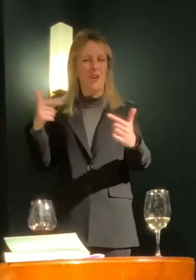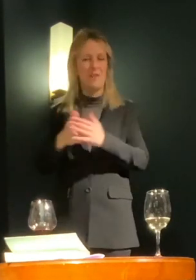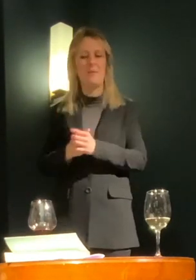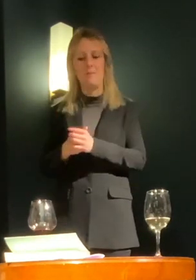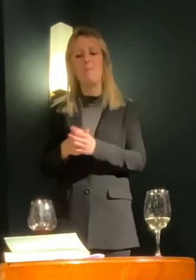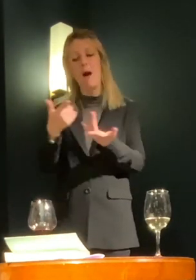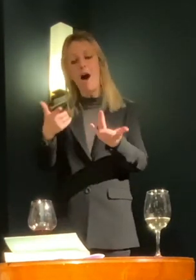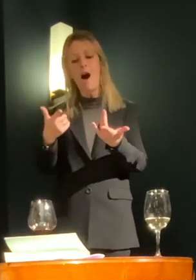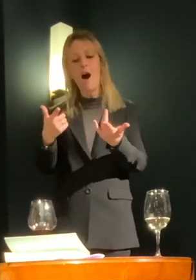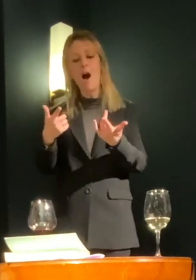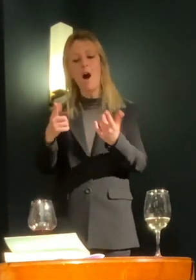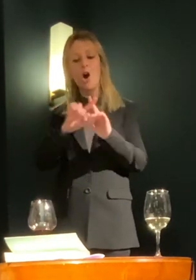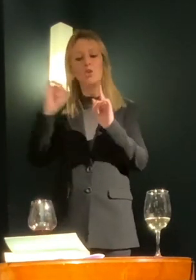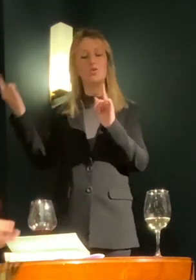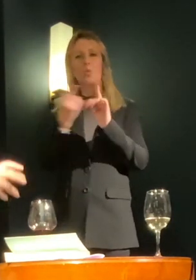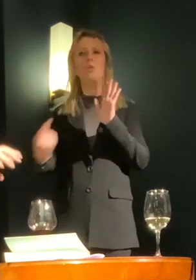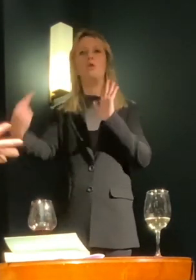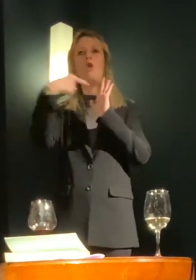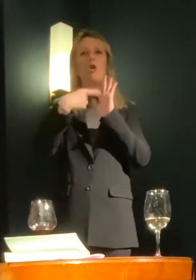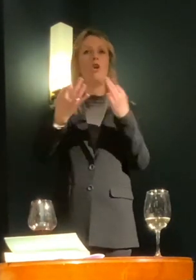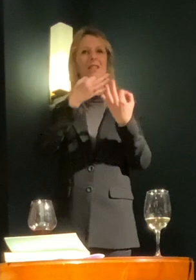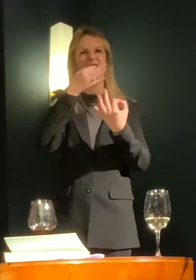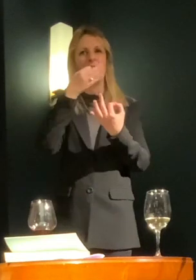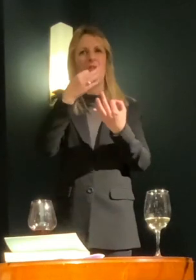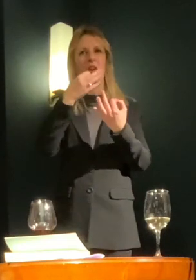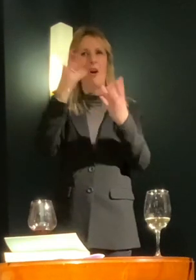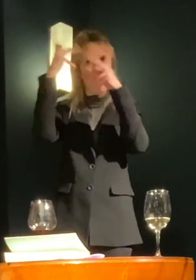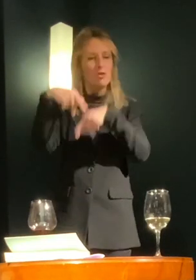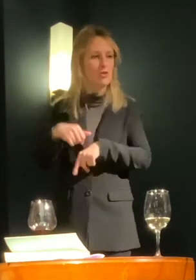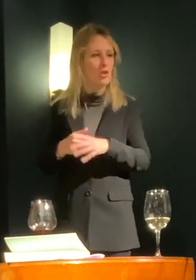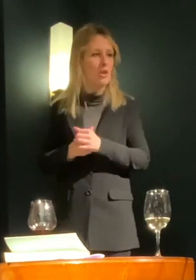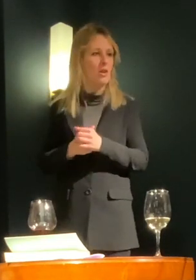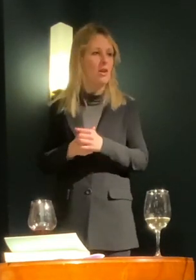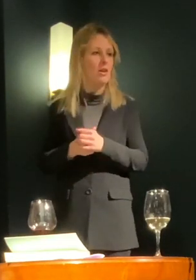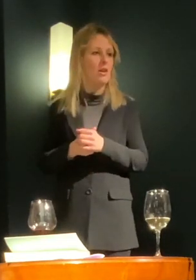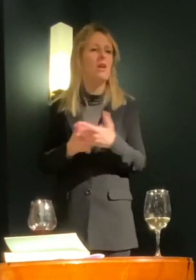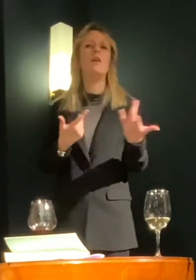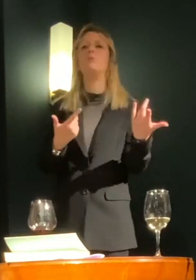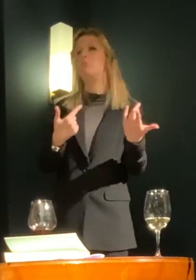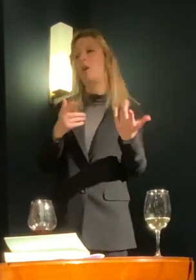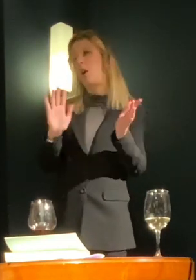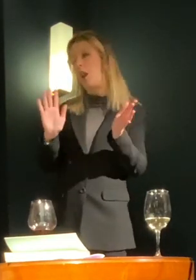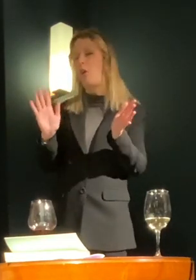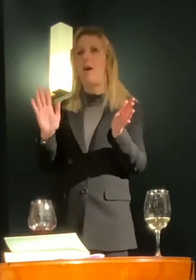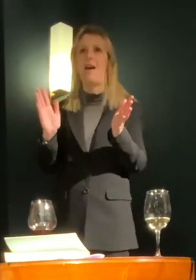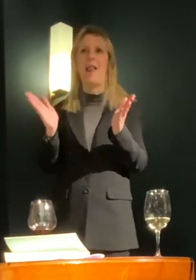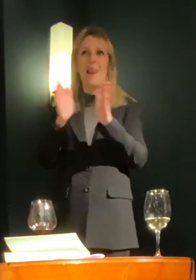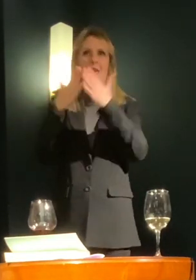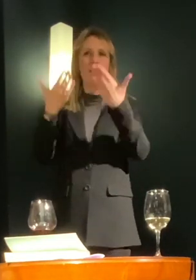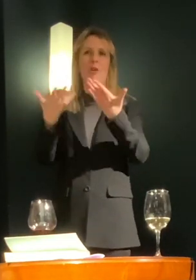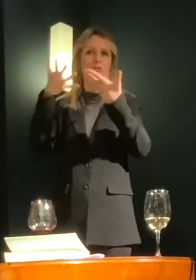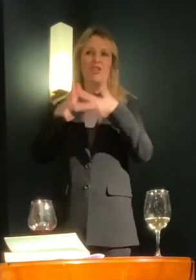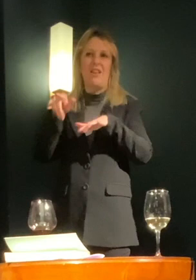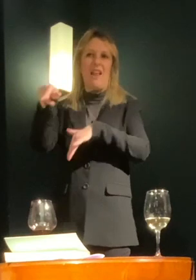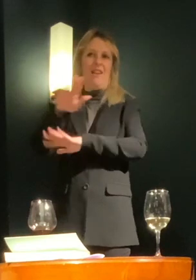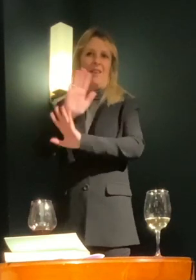vero. È questo, tutto torna. Non so se sia... No, non era voluto. Cioè il libro finiva lì perché... Doveva finire lì. E iniziava lì perché